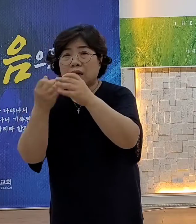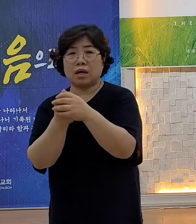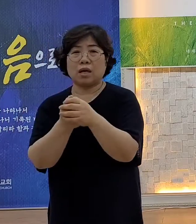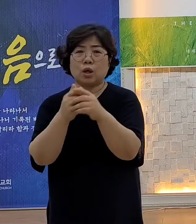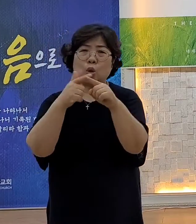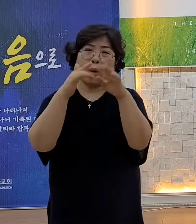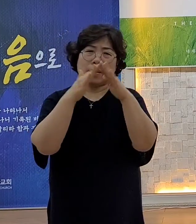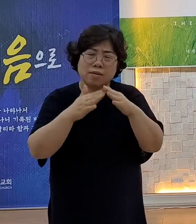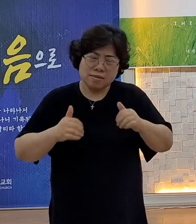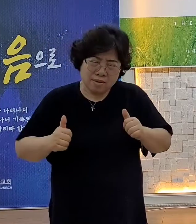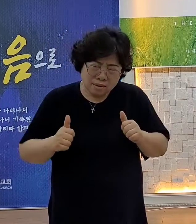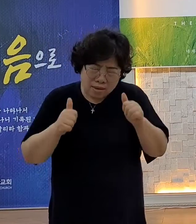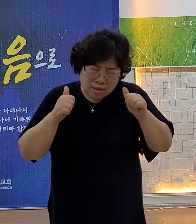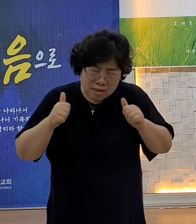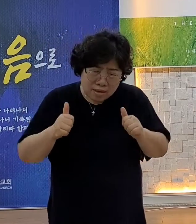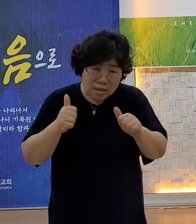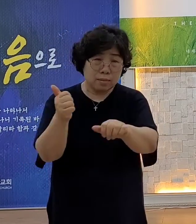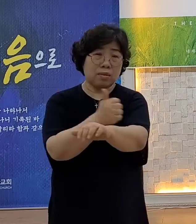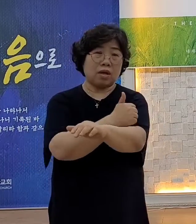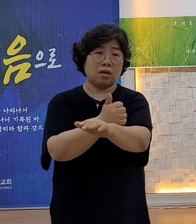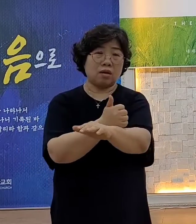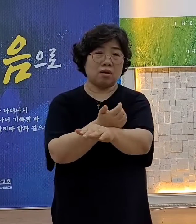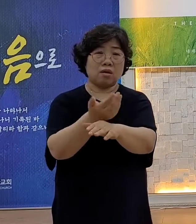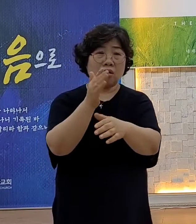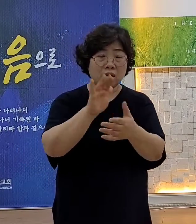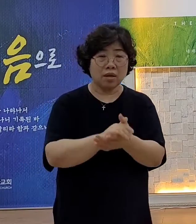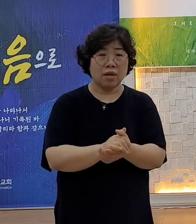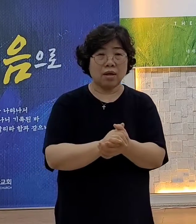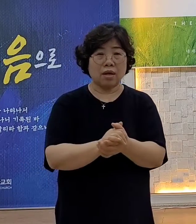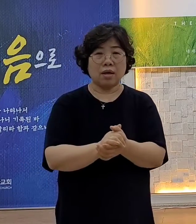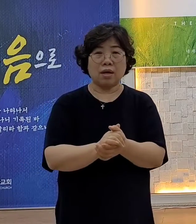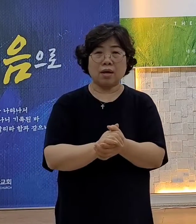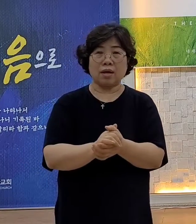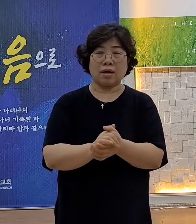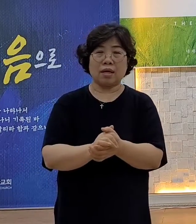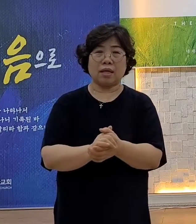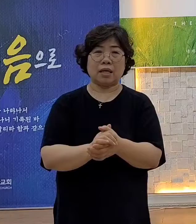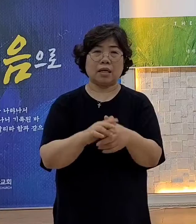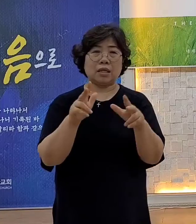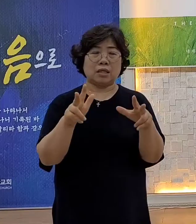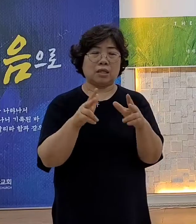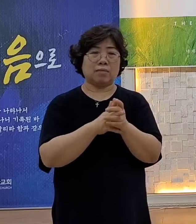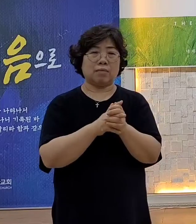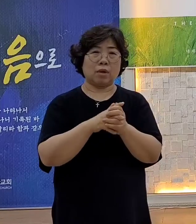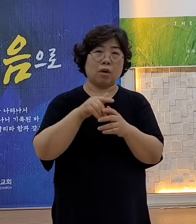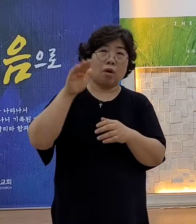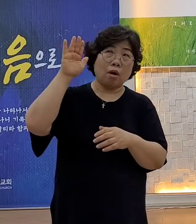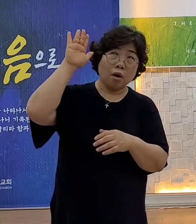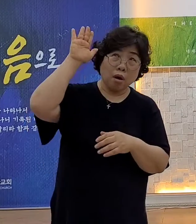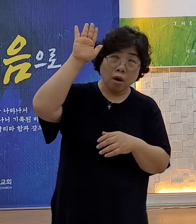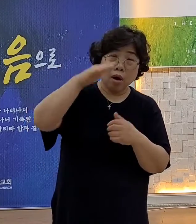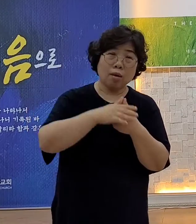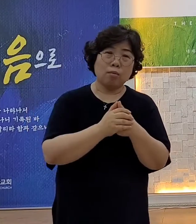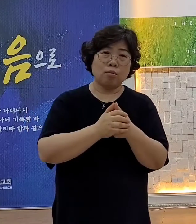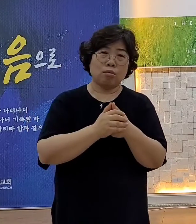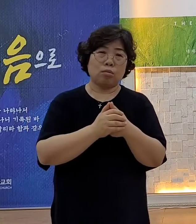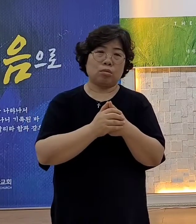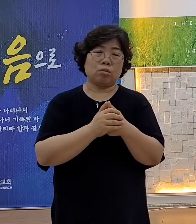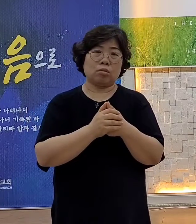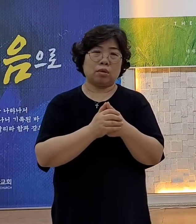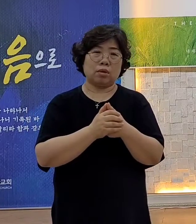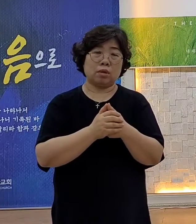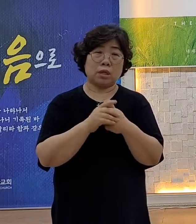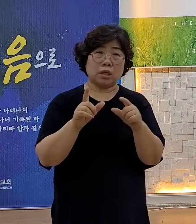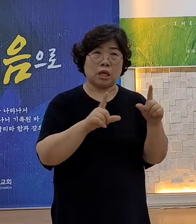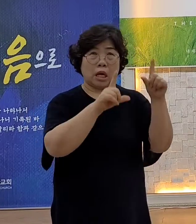교회도 잘 나오고 막 그런데 점점 우리가 요즘 시대는 더 그래. 앞으로는 진짜 걱정인데